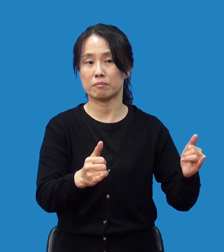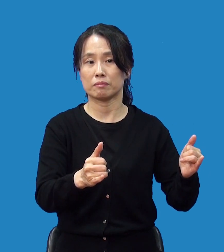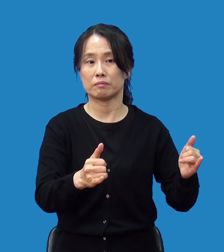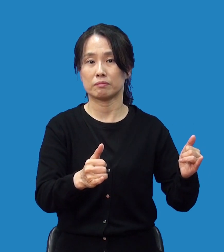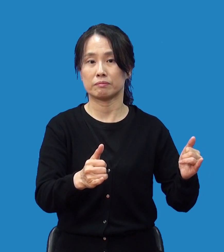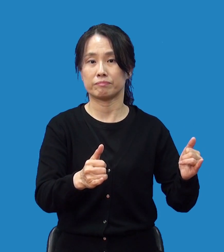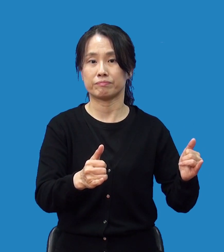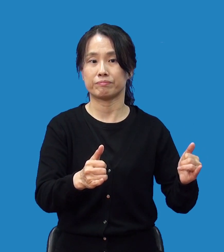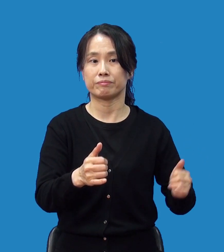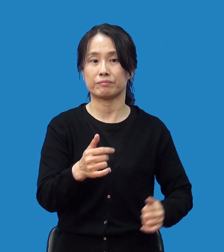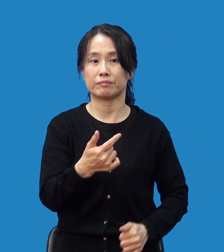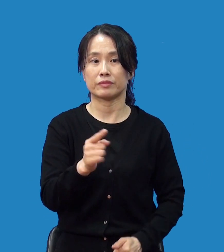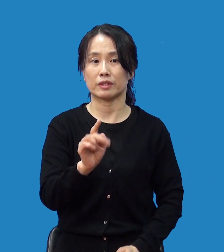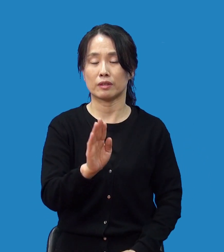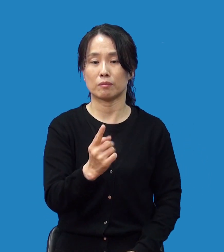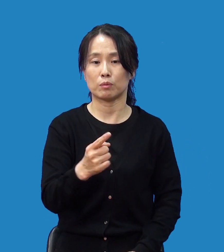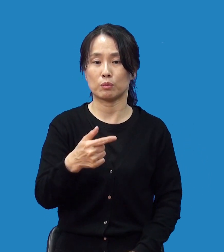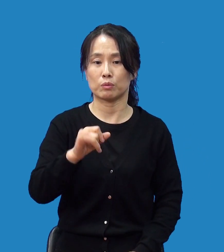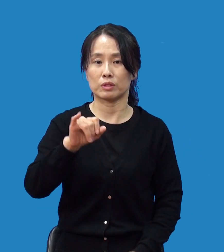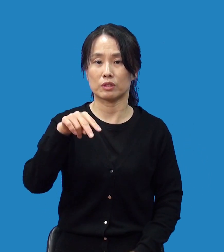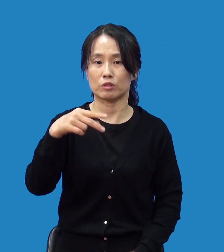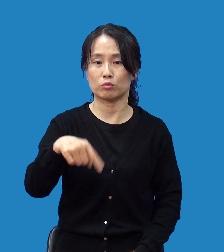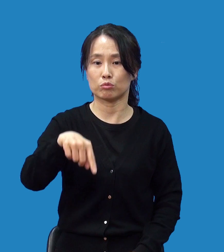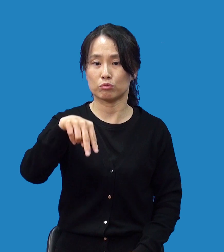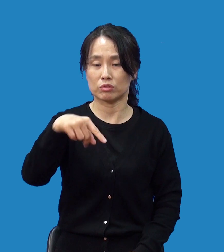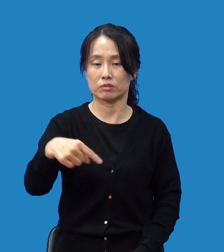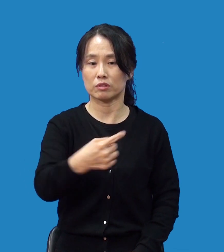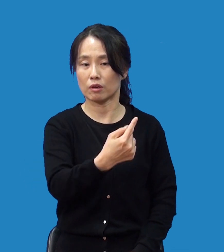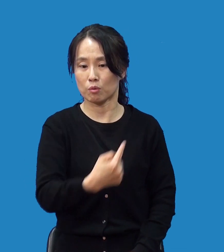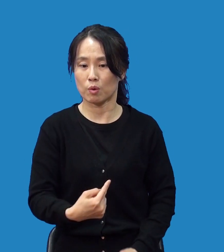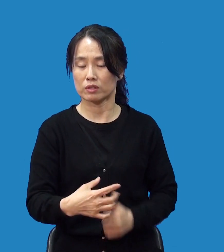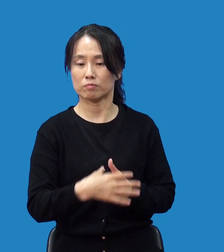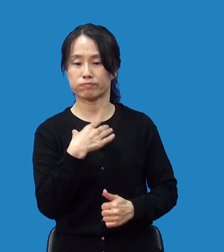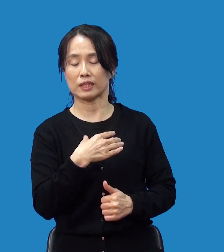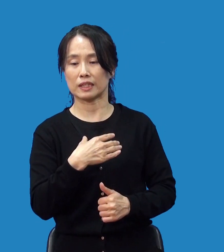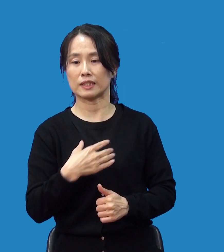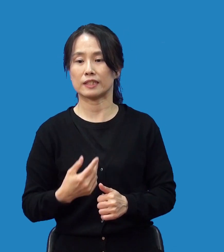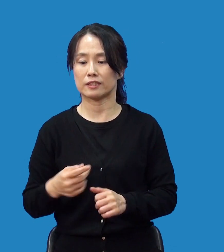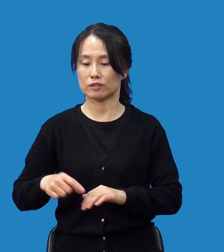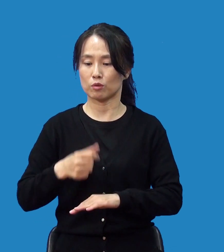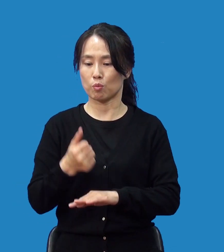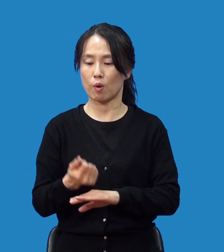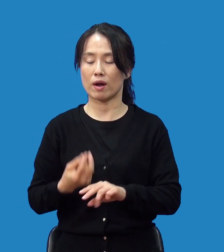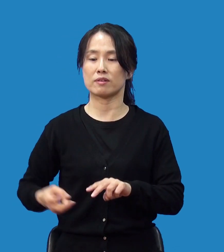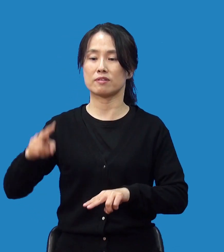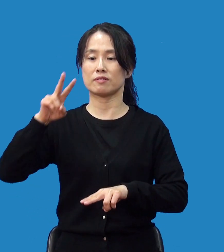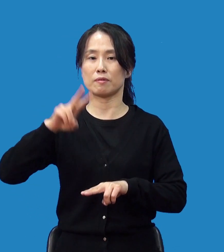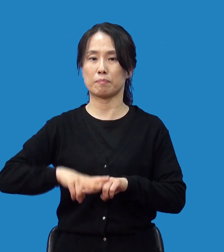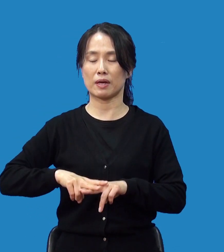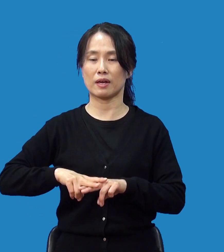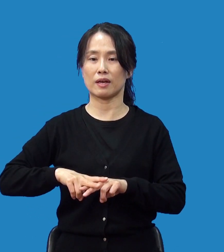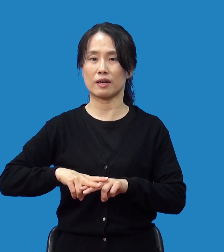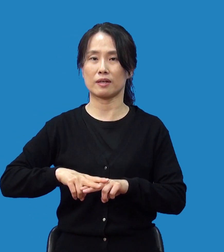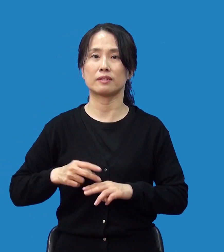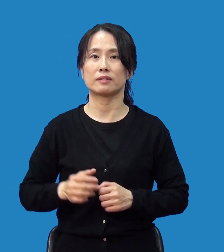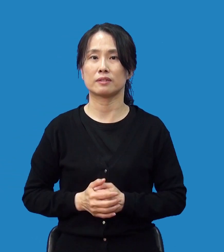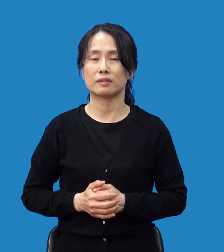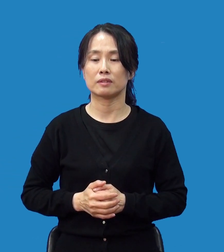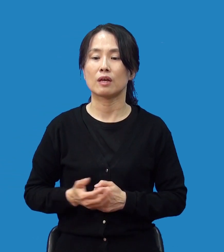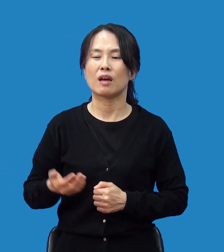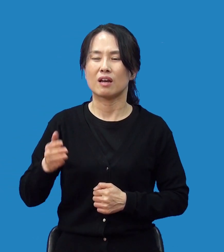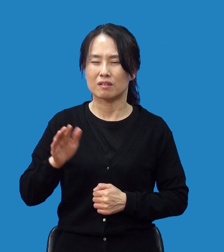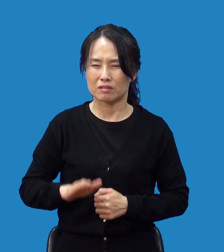나보니두스가 바벨론 제국의 왕권을 쟁취했습니다. 근데 그는 느부갓네살